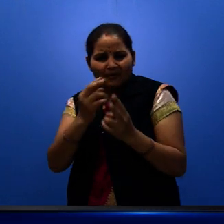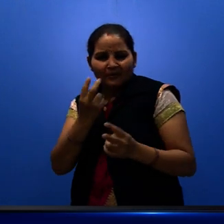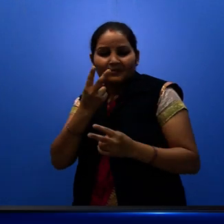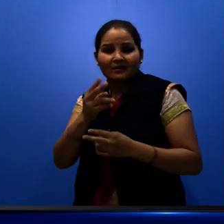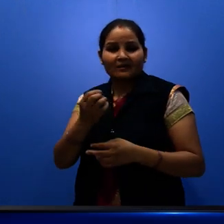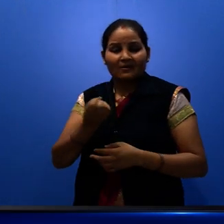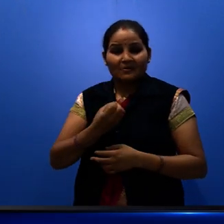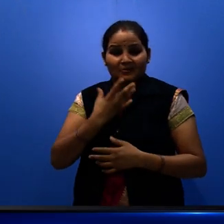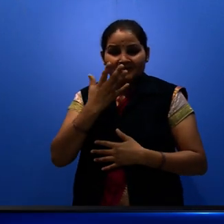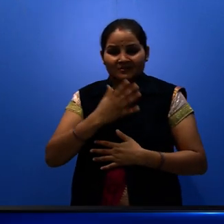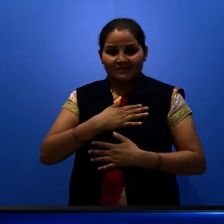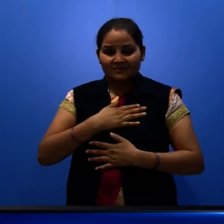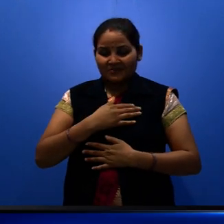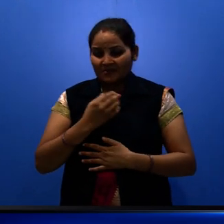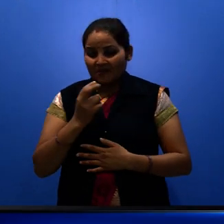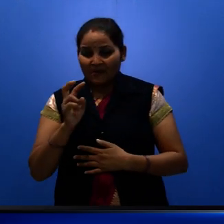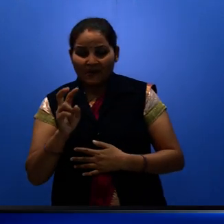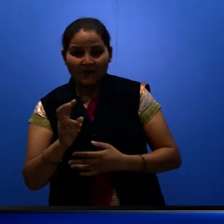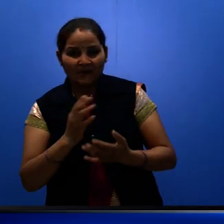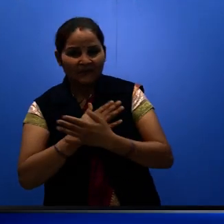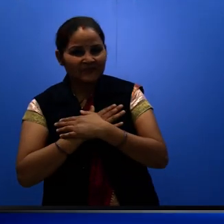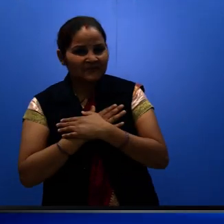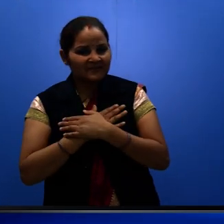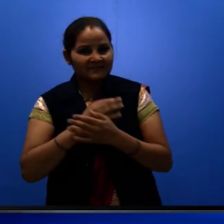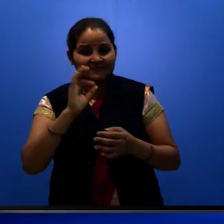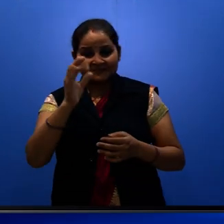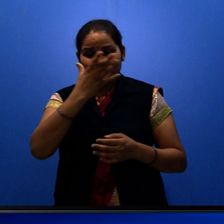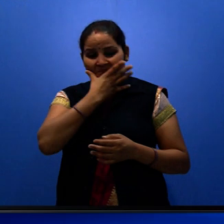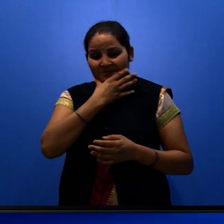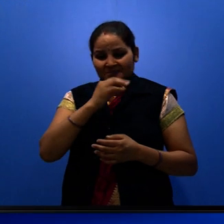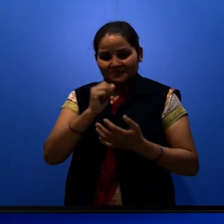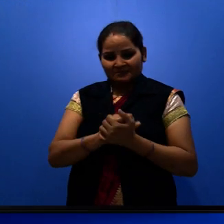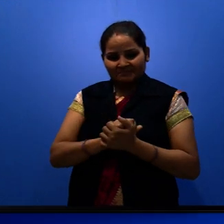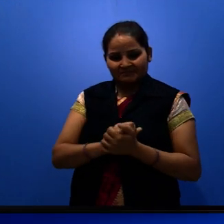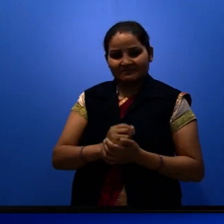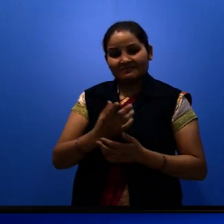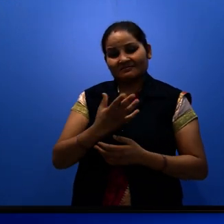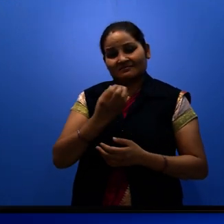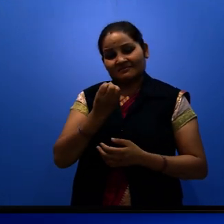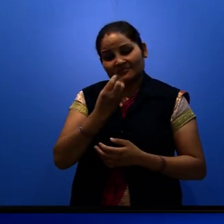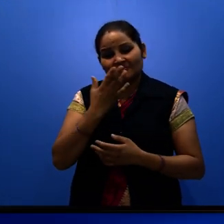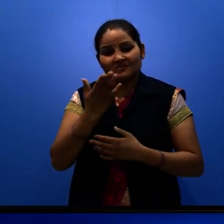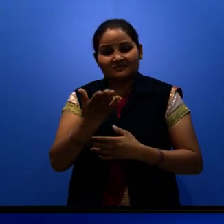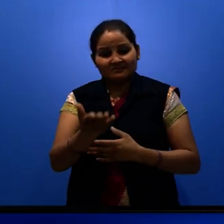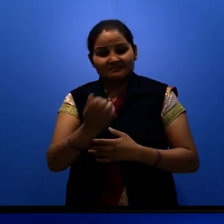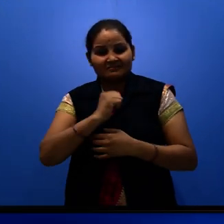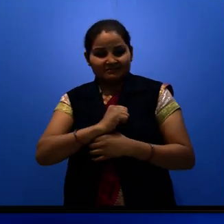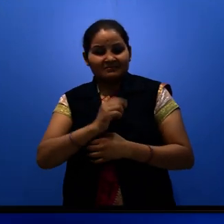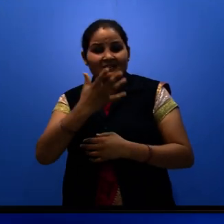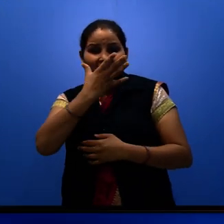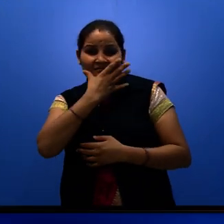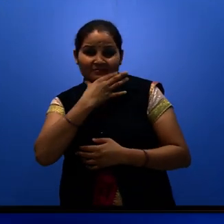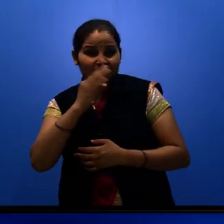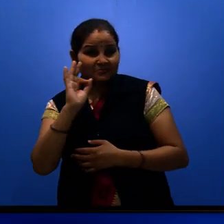था, कशिश हो रही थी। तो उसने गुलाब के फूल को देख कर कहा कि ये गुलाब के फूल,